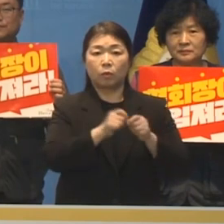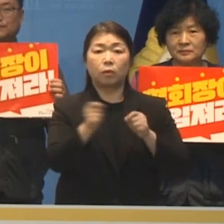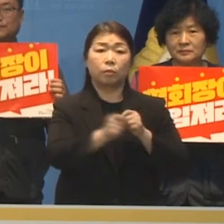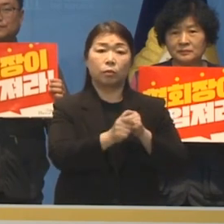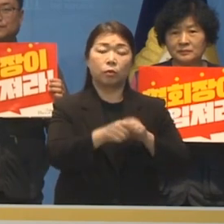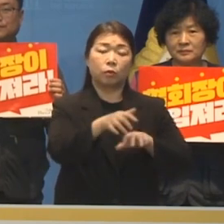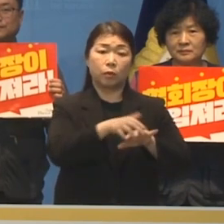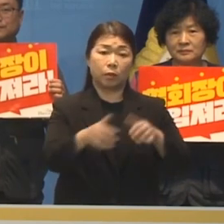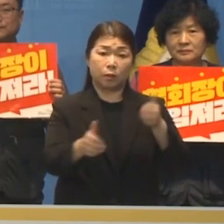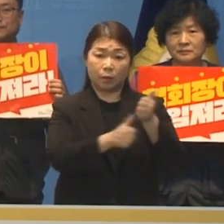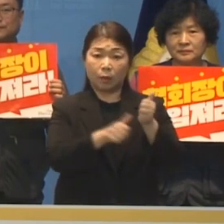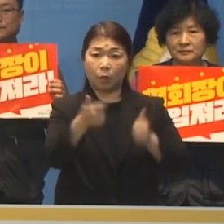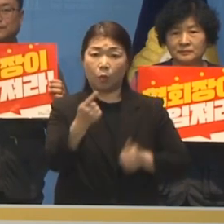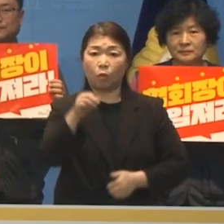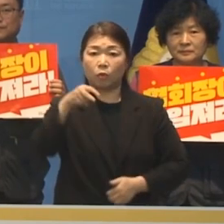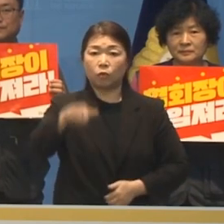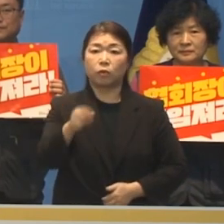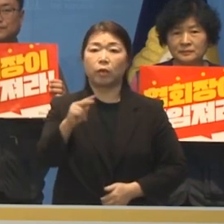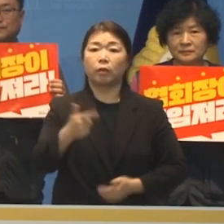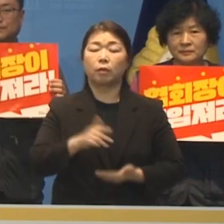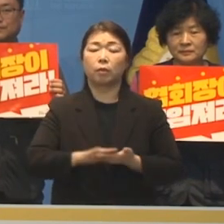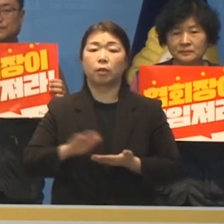홍수영 조직차장입니다.